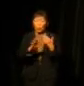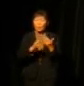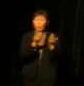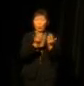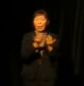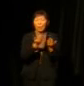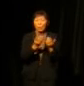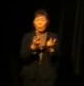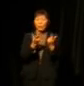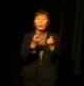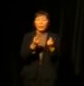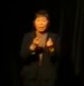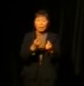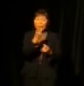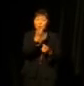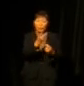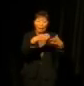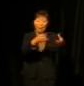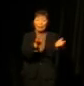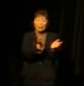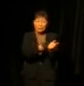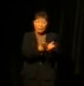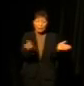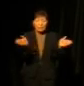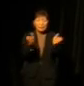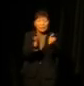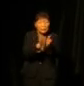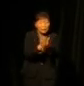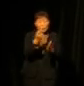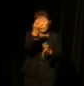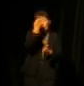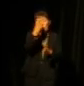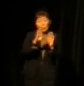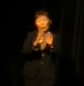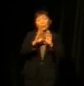室の都合上2クラス合同の形で授業をしてもらいました。